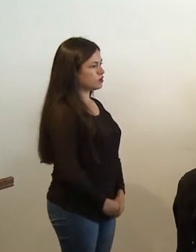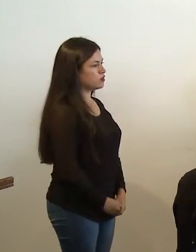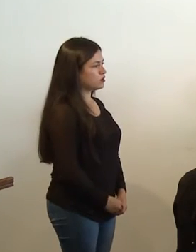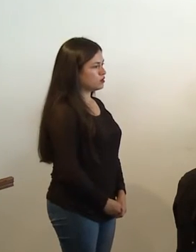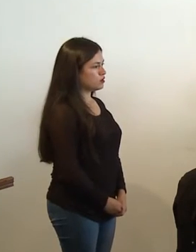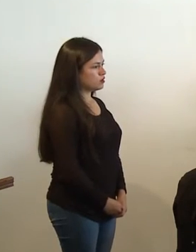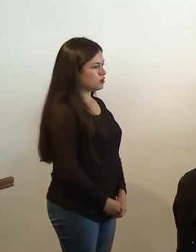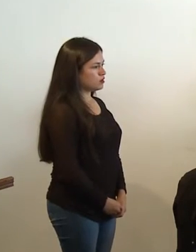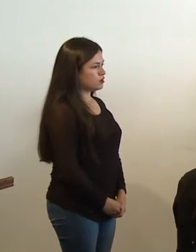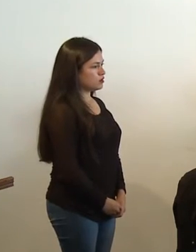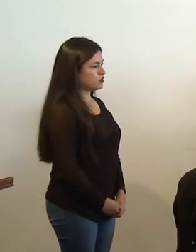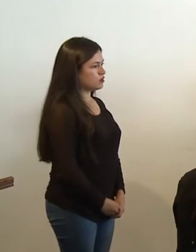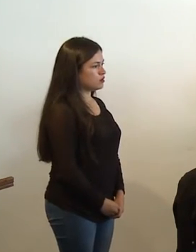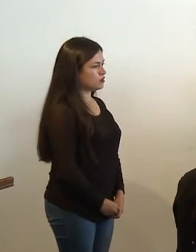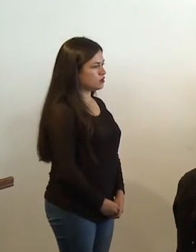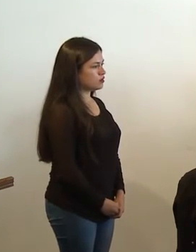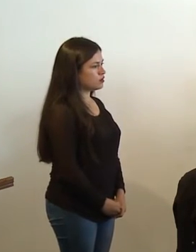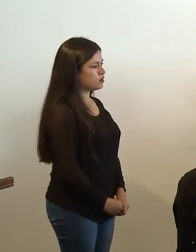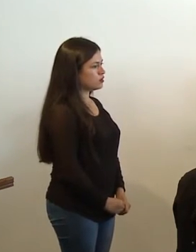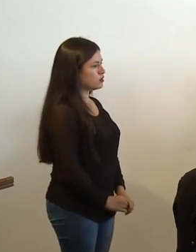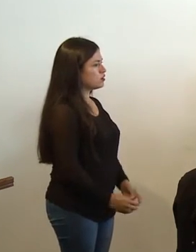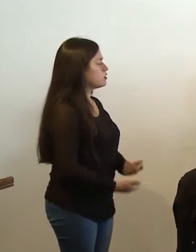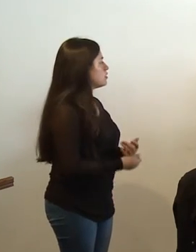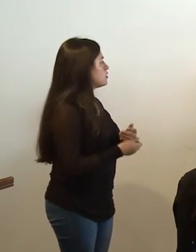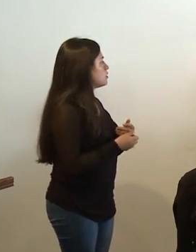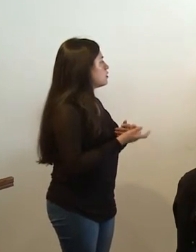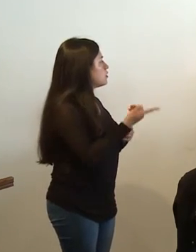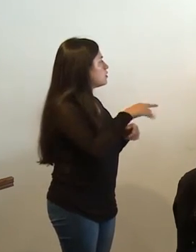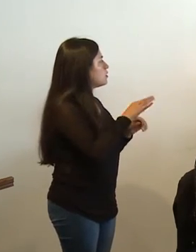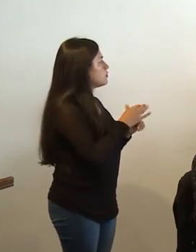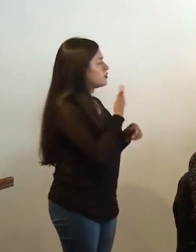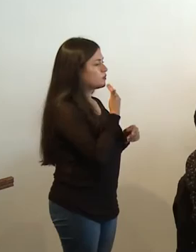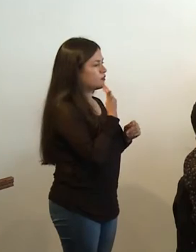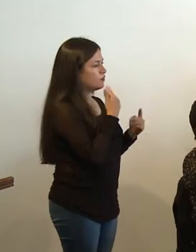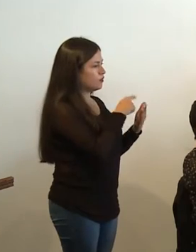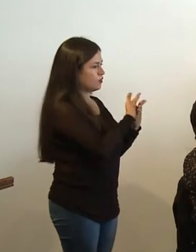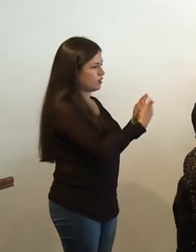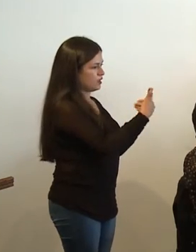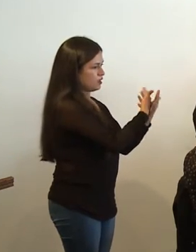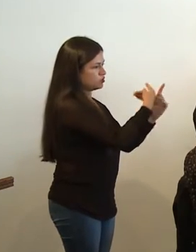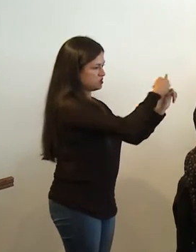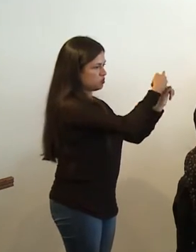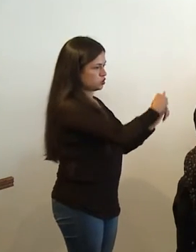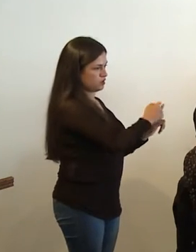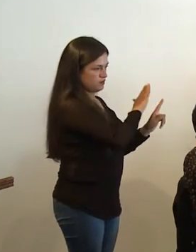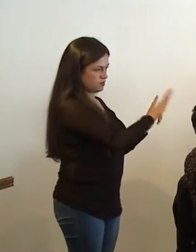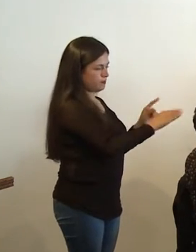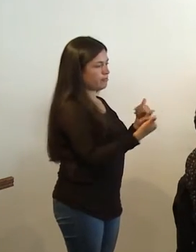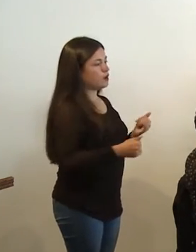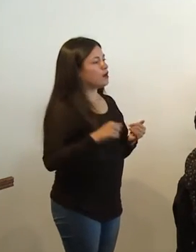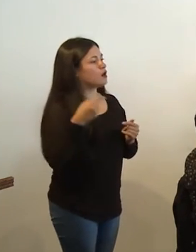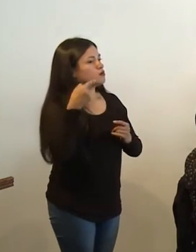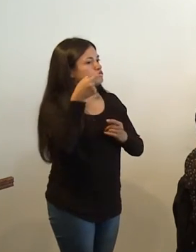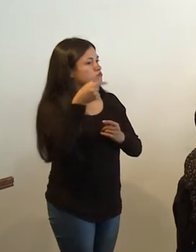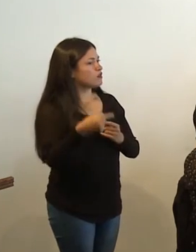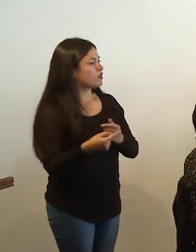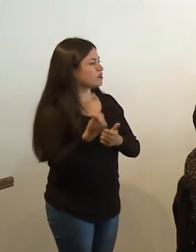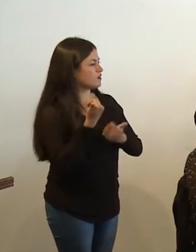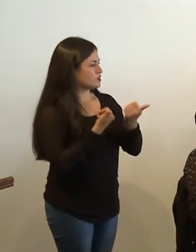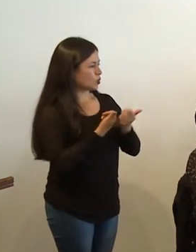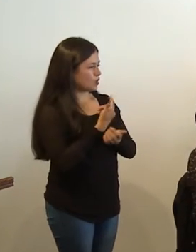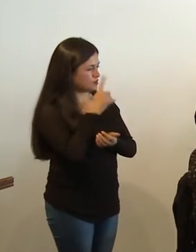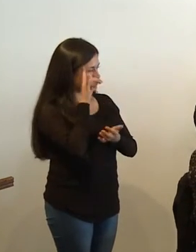como carrera. Pero ahora lo de policía malo es que, entonces a mi juicio digo, bueno, creo que por